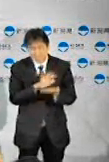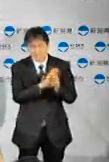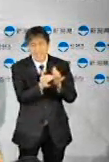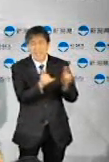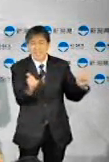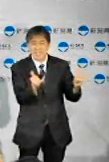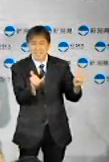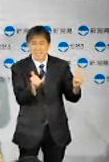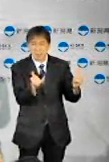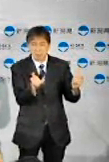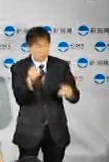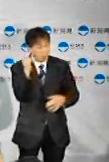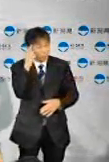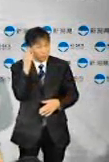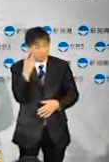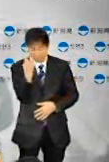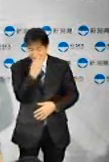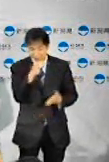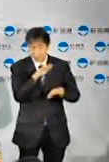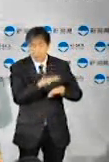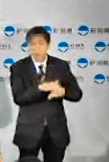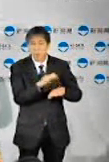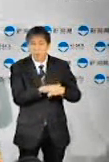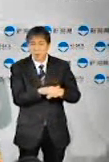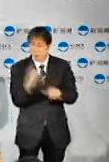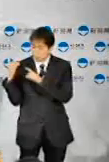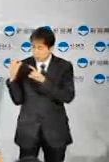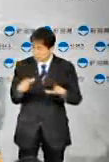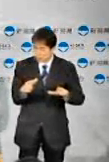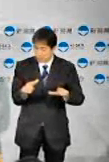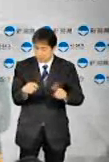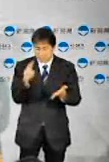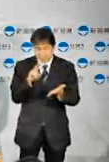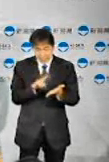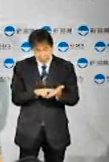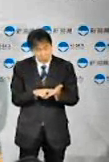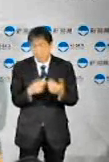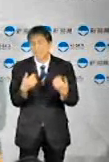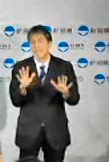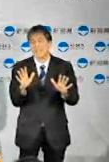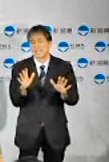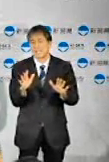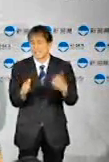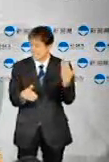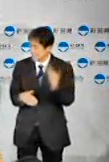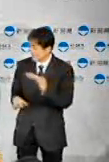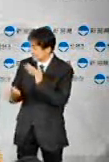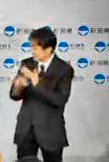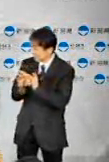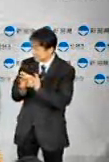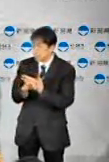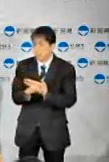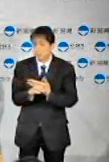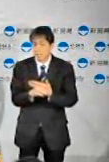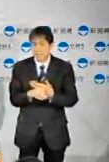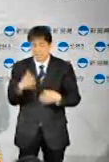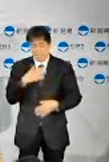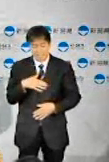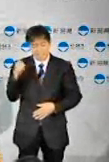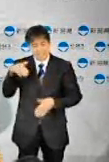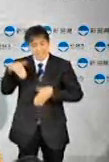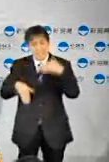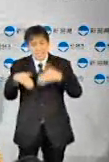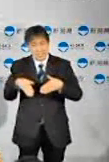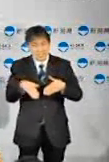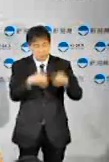意思の確認の方法について 決めているものはありません。 それは例えば知事選、住民投票、いずれもまだ今のところは